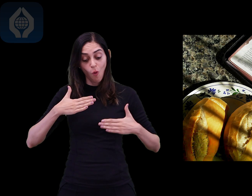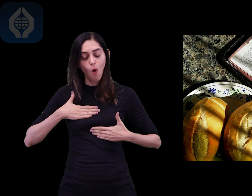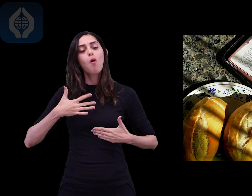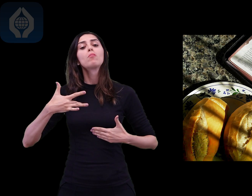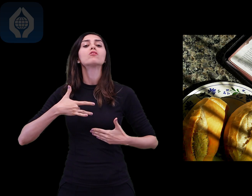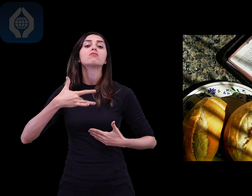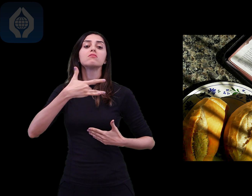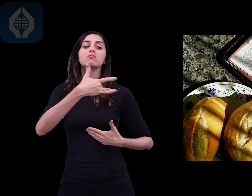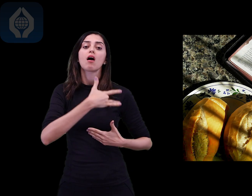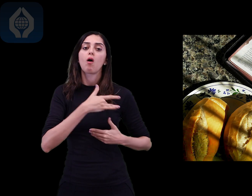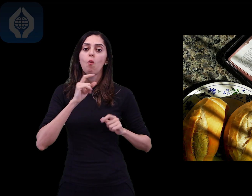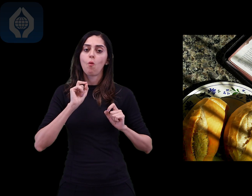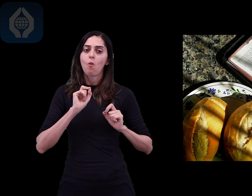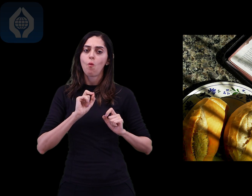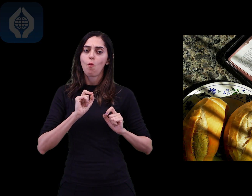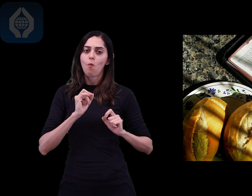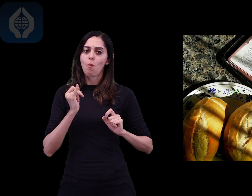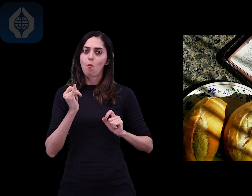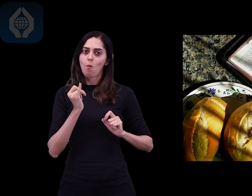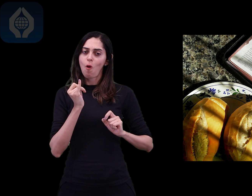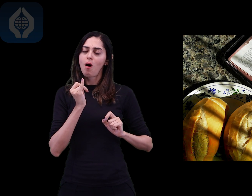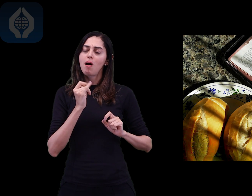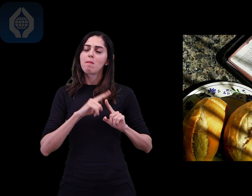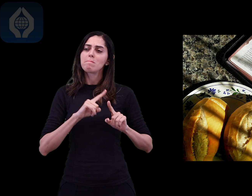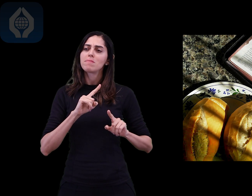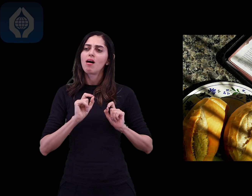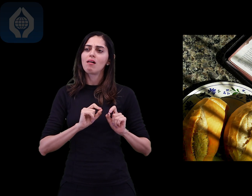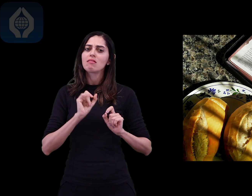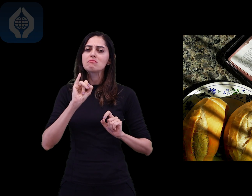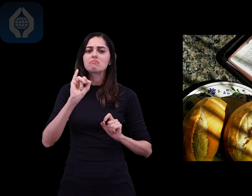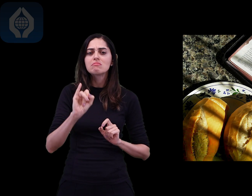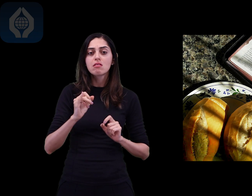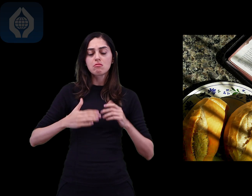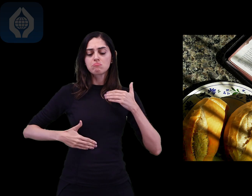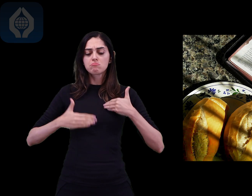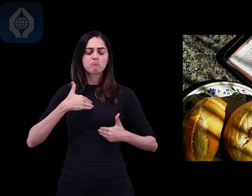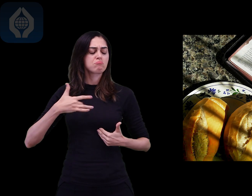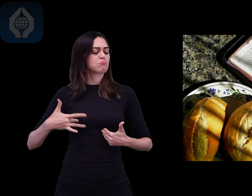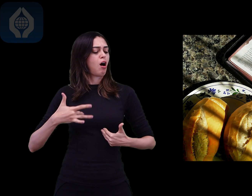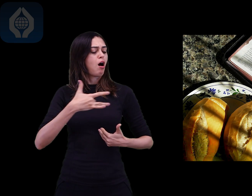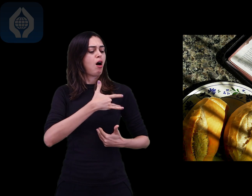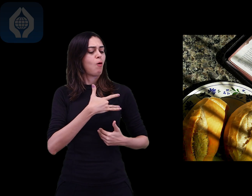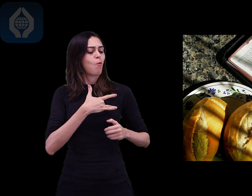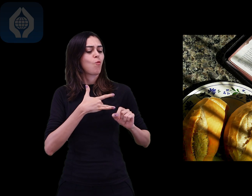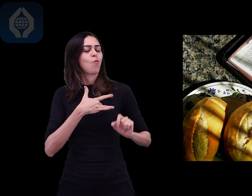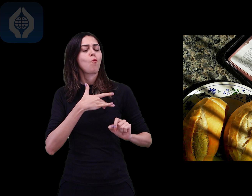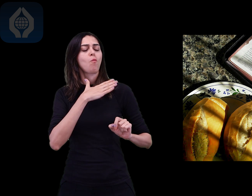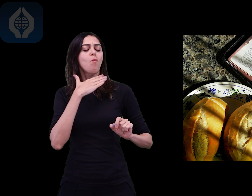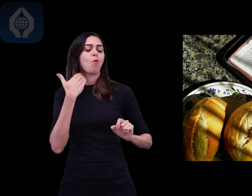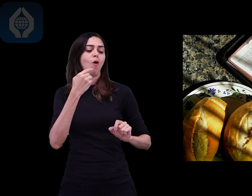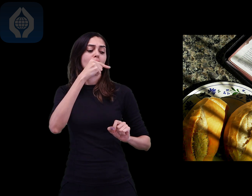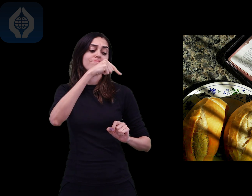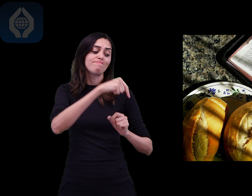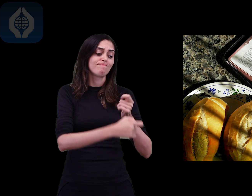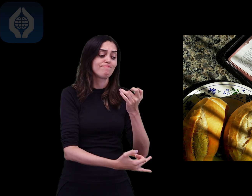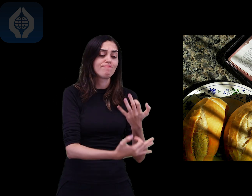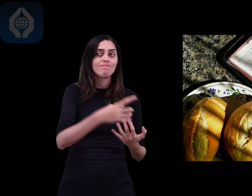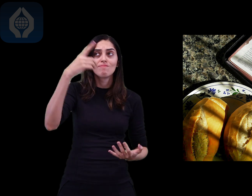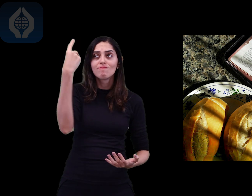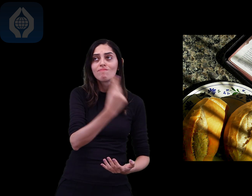proveito há se tivermos corpos saudáveis, mas morrermos sem Deus e sofrermos o castigo eterno?